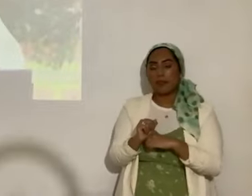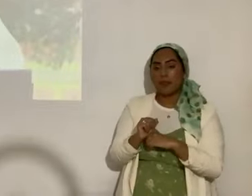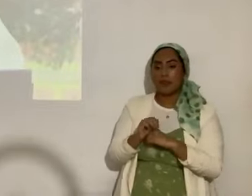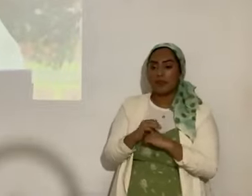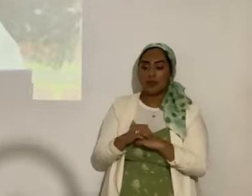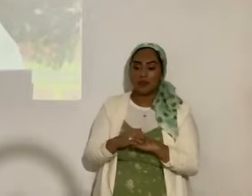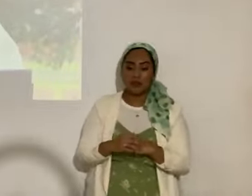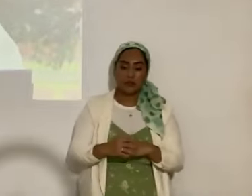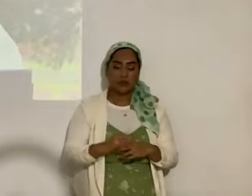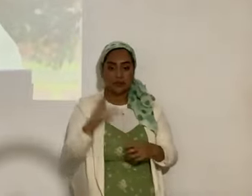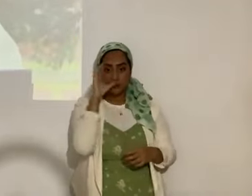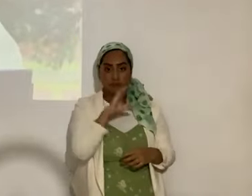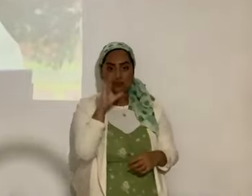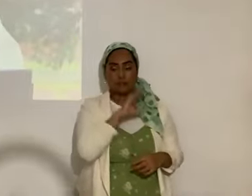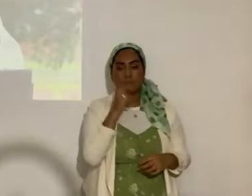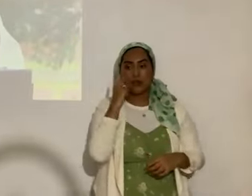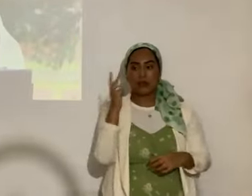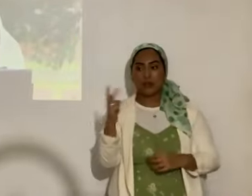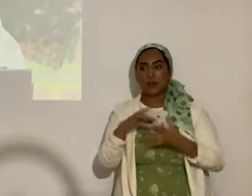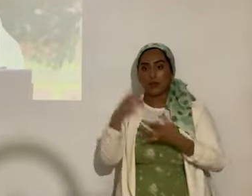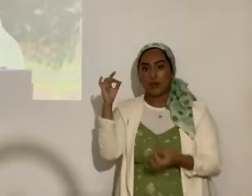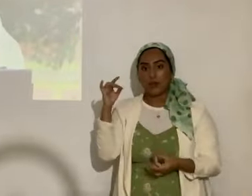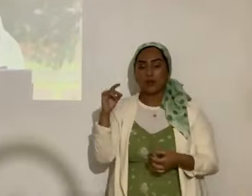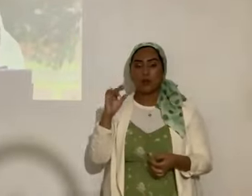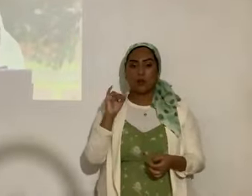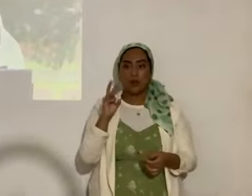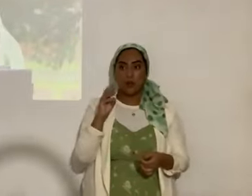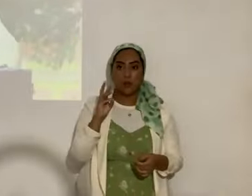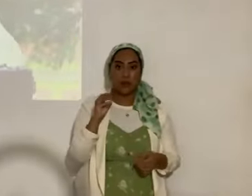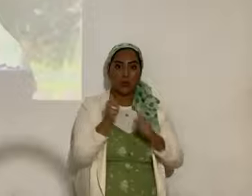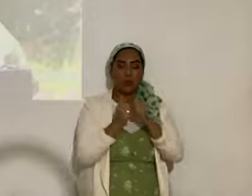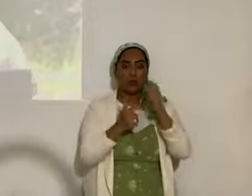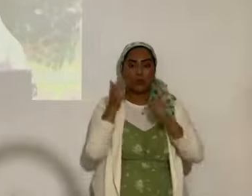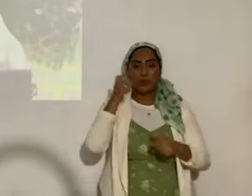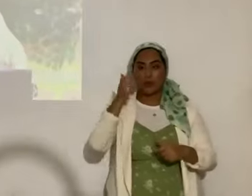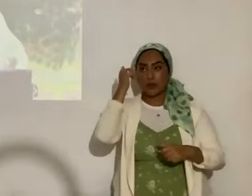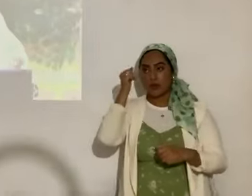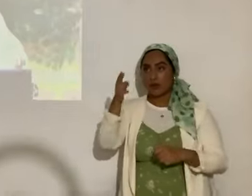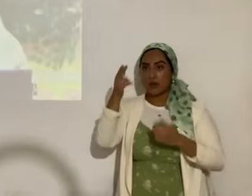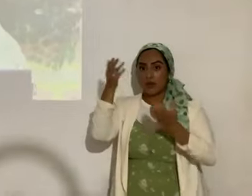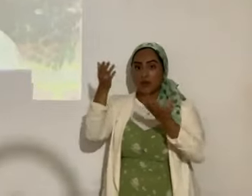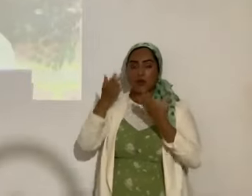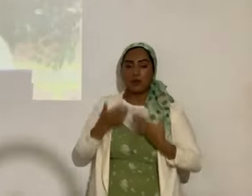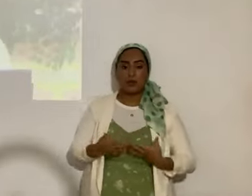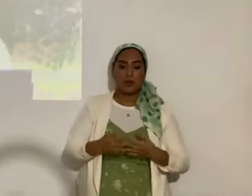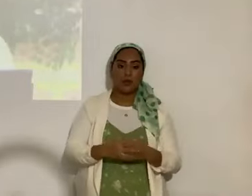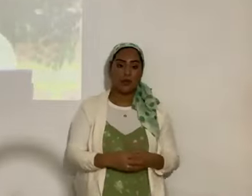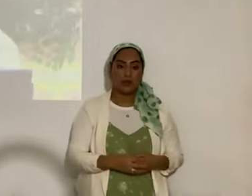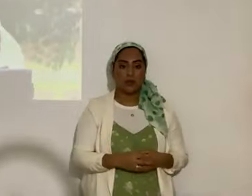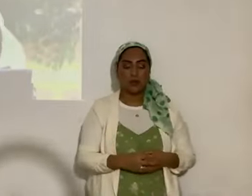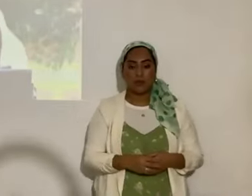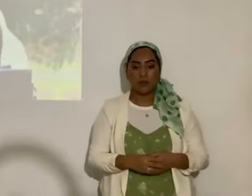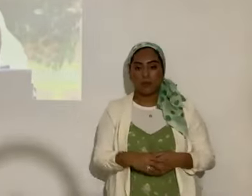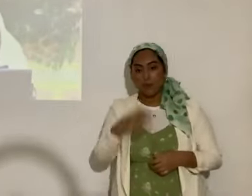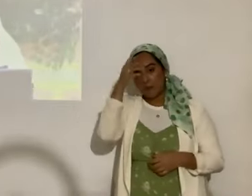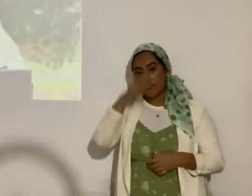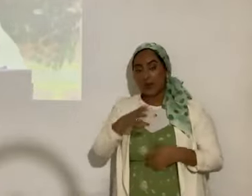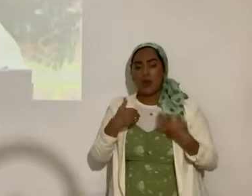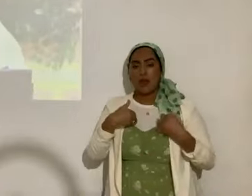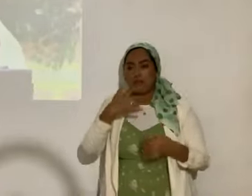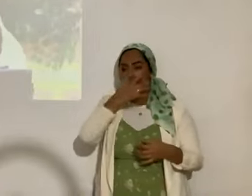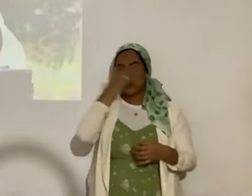Divina de Buscar de ver lo espiritual de maravillarse en las grandezas que ya Bueno nos ha regalado no es así el hombre se ha